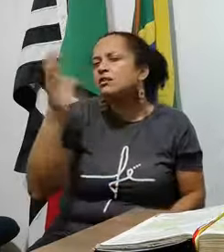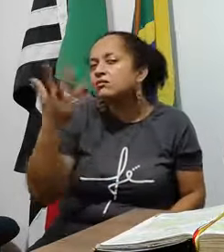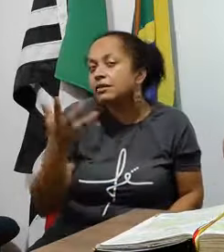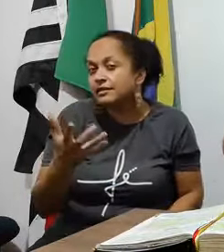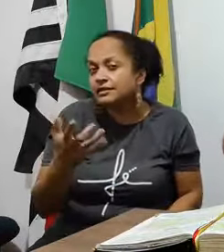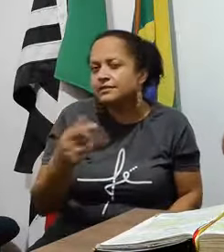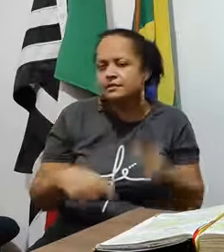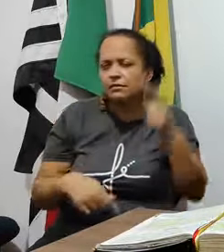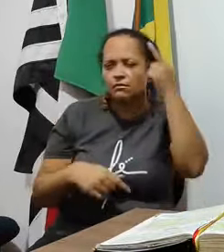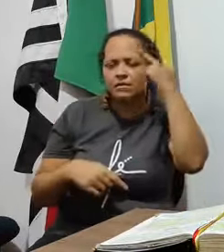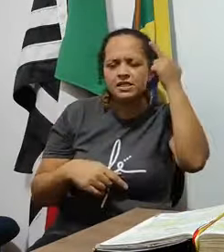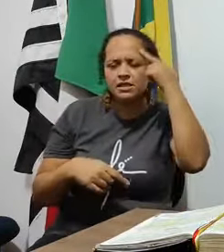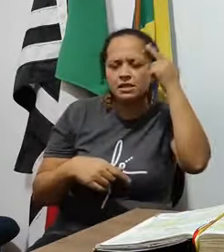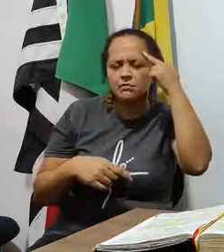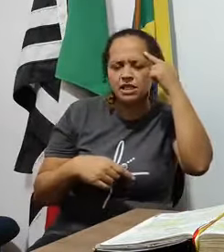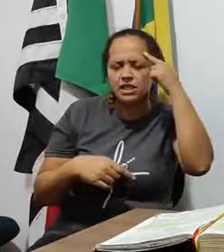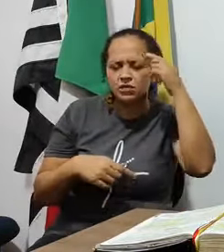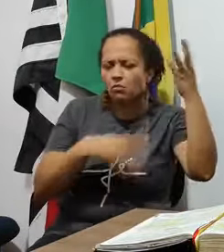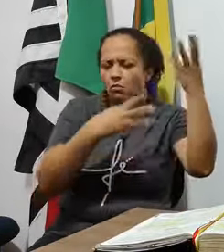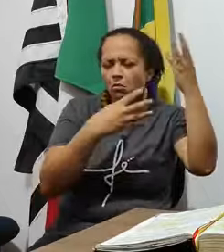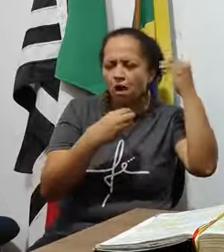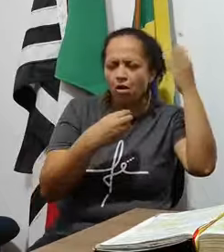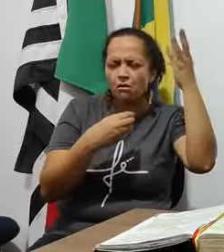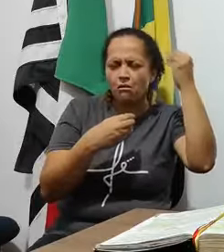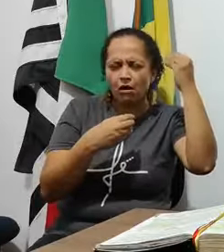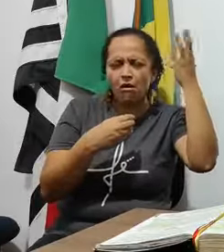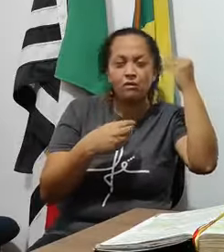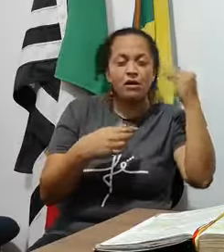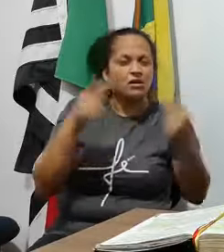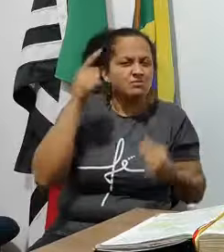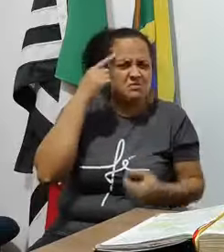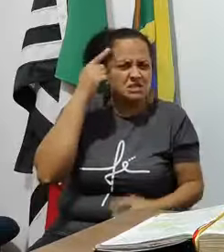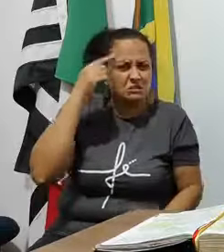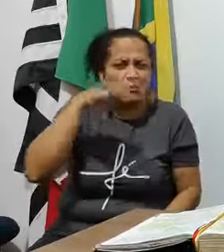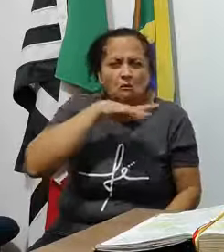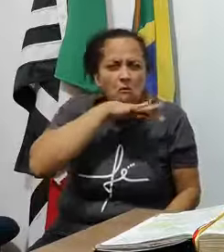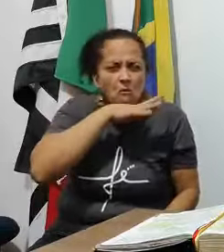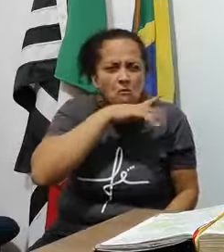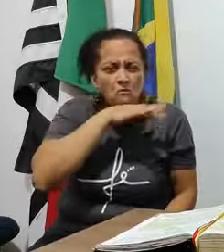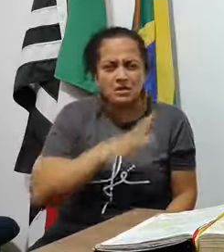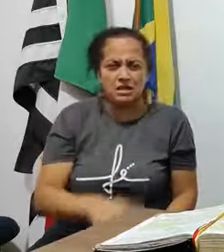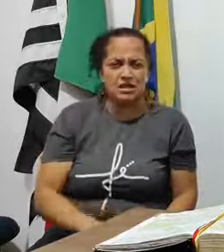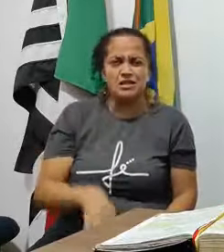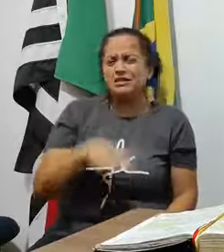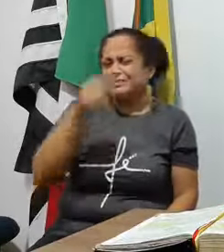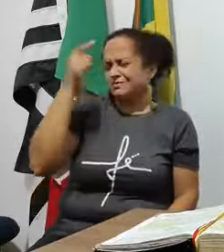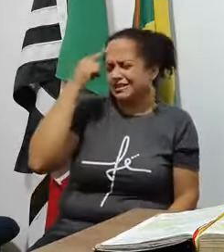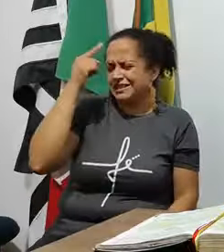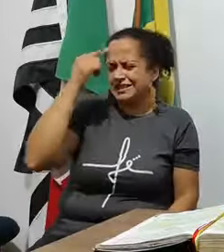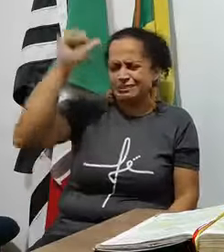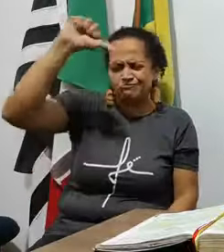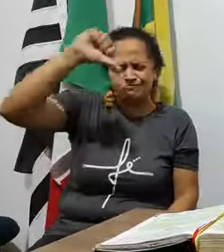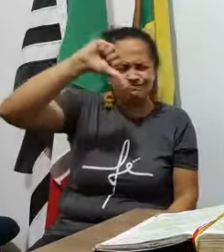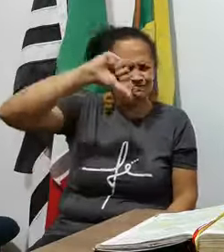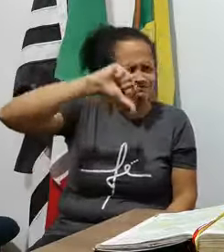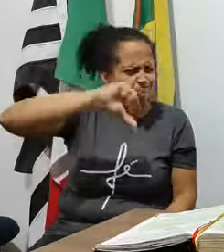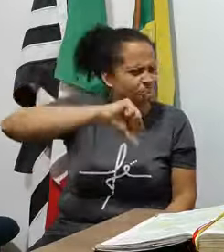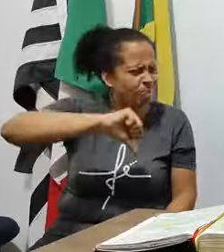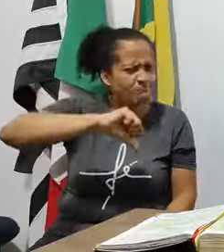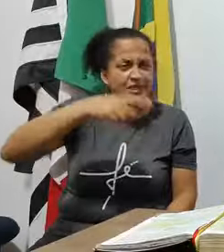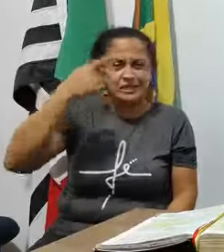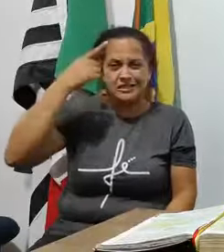acontece, tua mente é atacada com pensamentos ruins, pensamentos negativos,